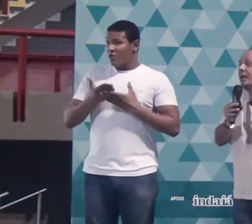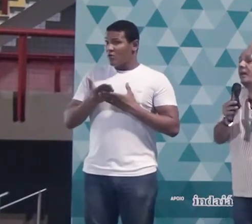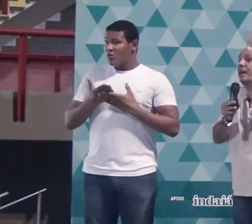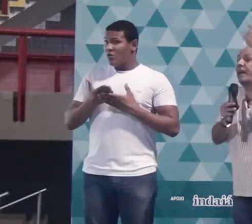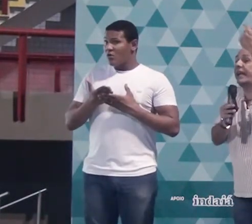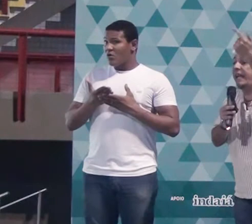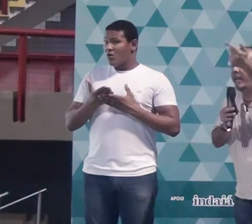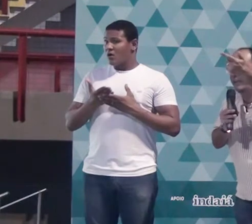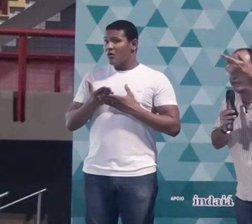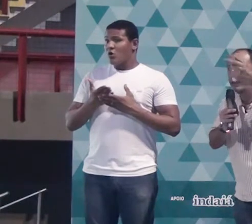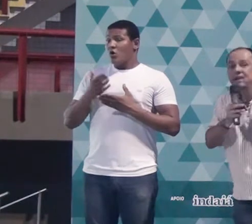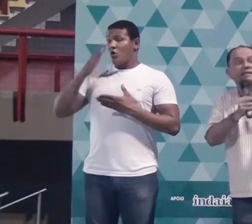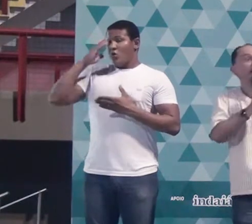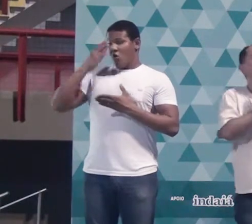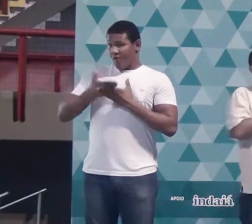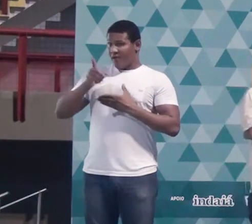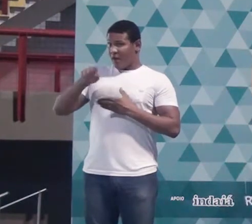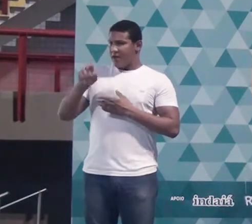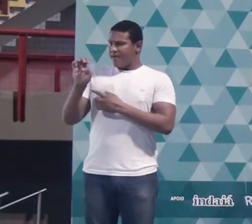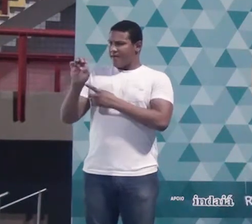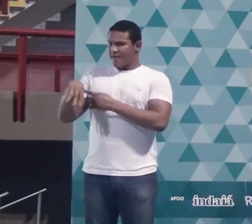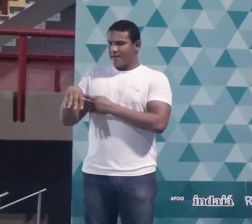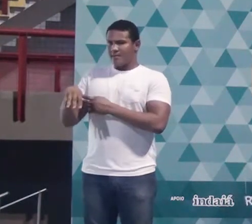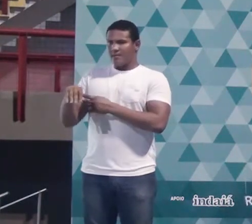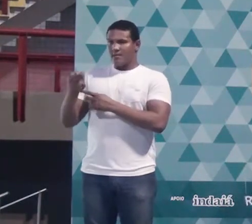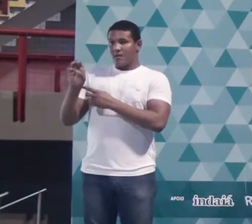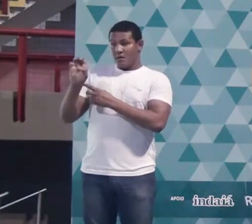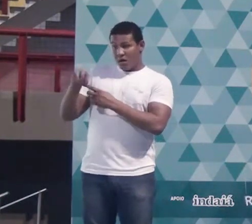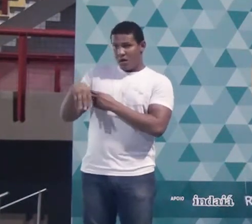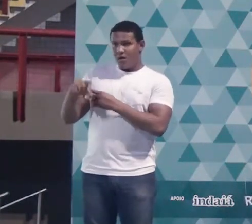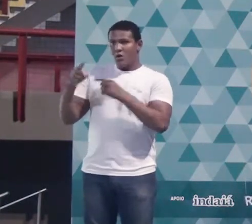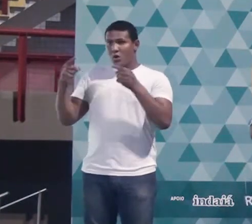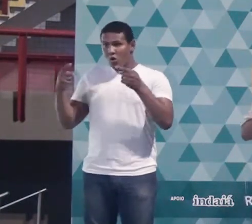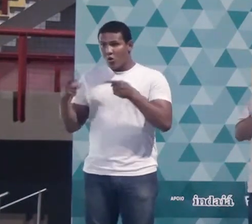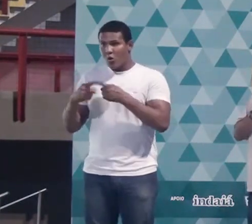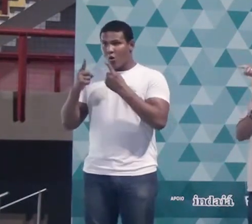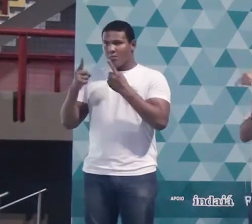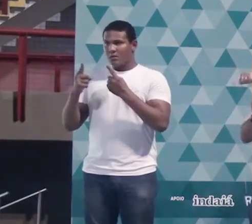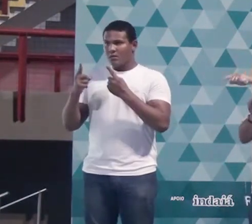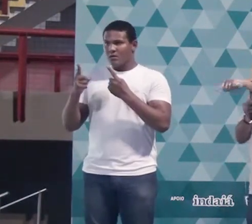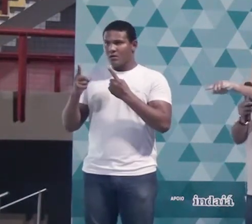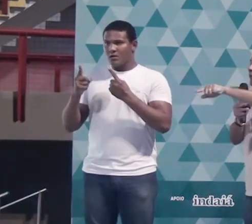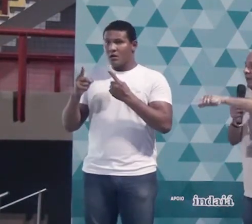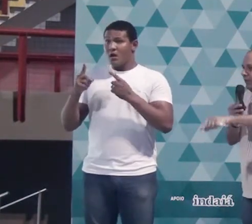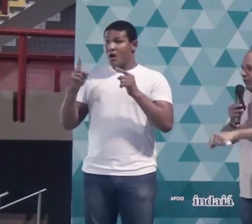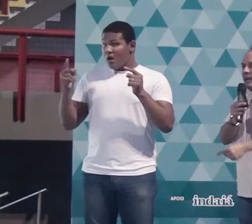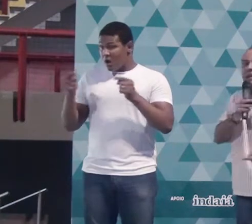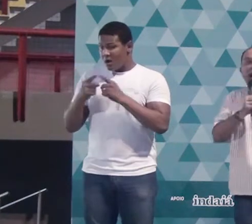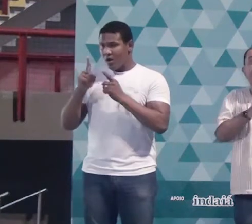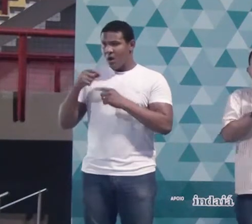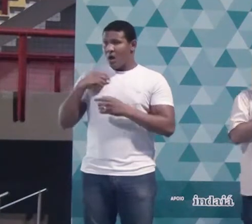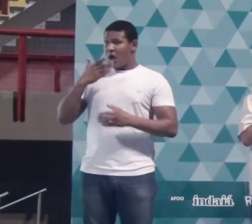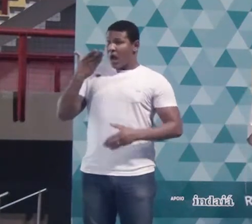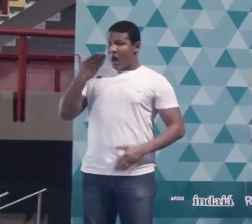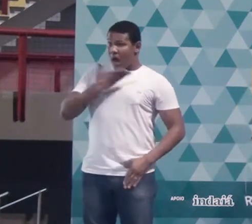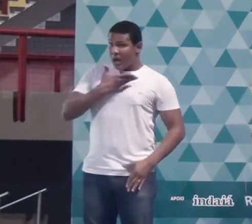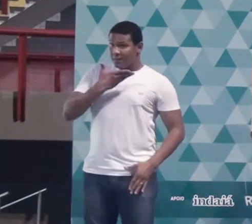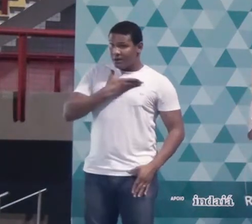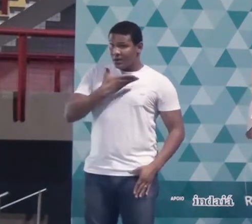confia em. Se quem confia, confia em alguém, não é a amiga que eu confio, é a